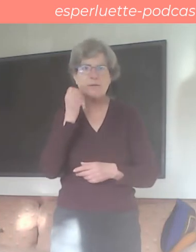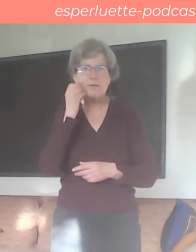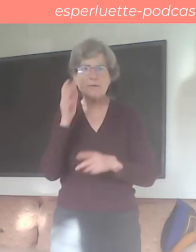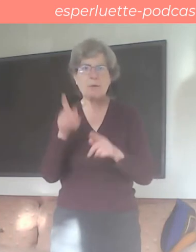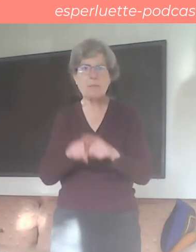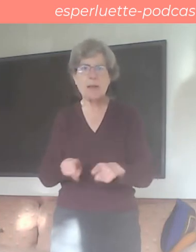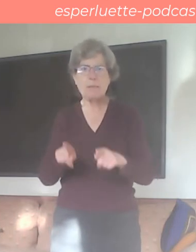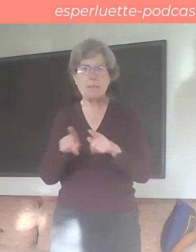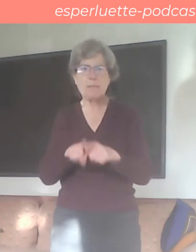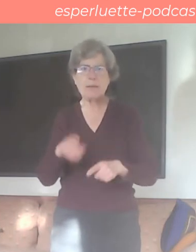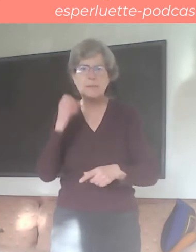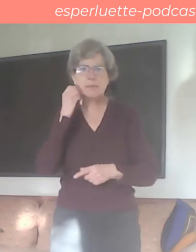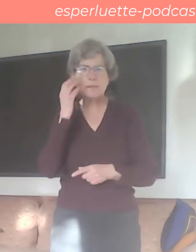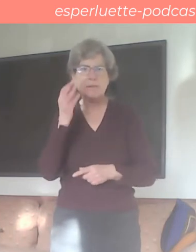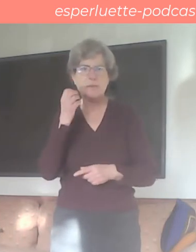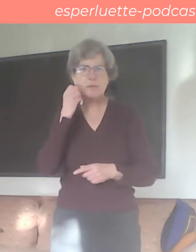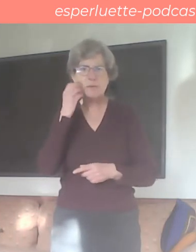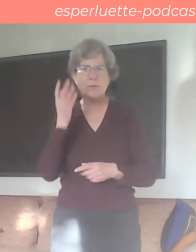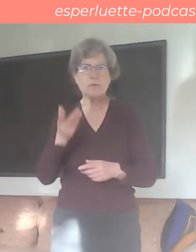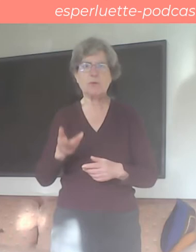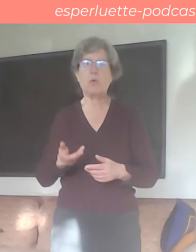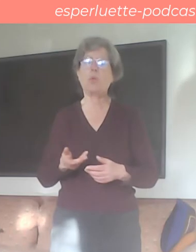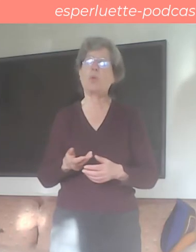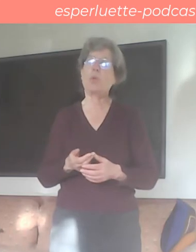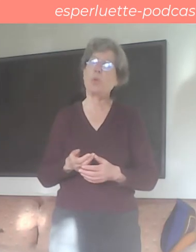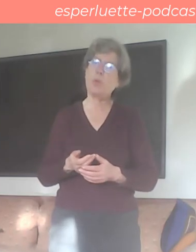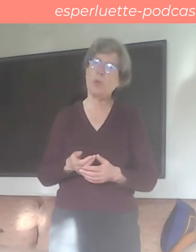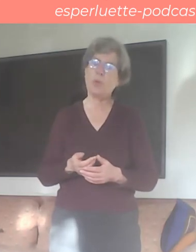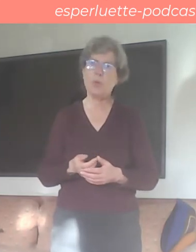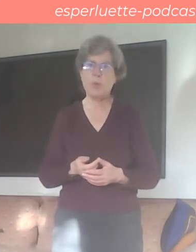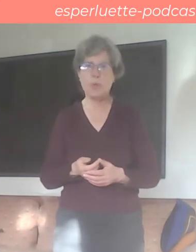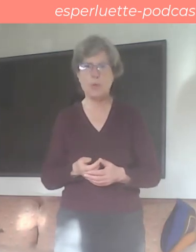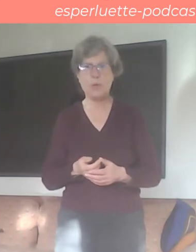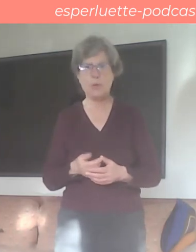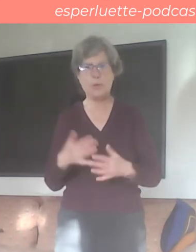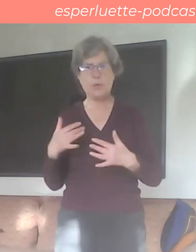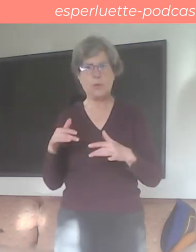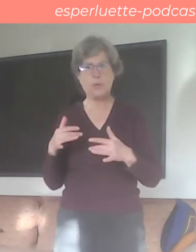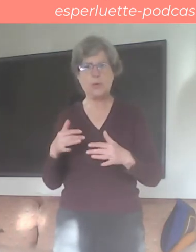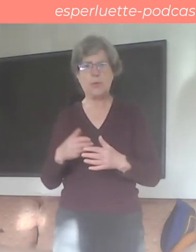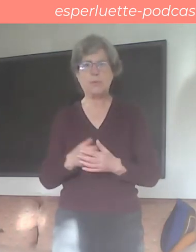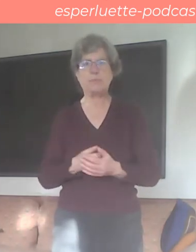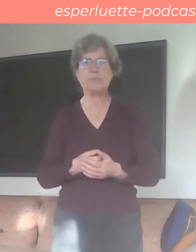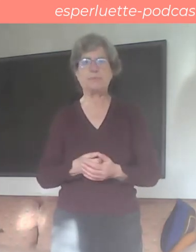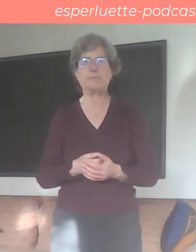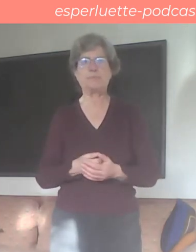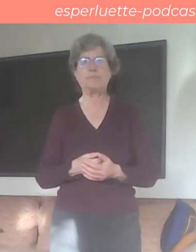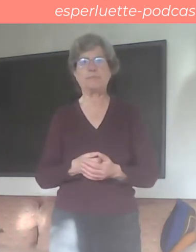On a écrit des choses et on parle de l'information gratuite, c'est-à-dire qu'ils n'ont pas facilement accès